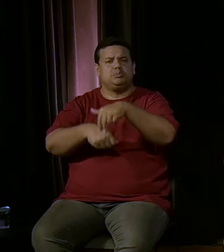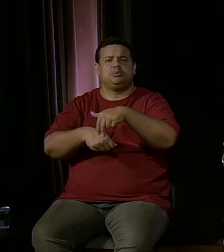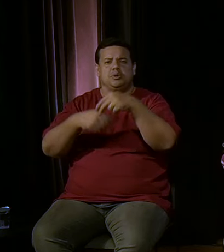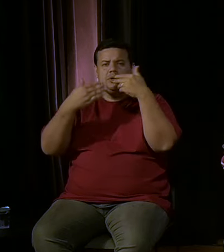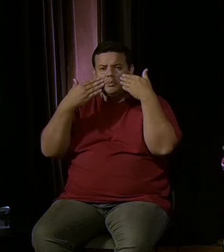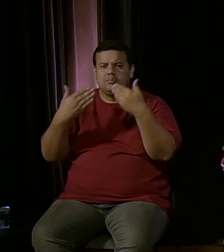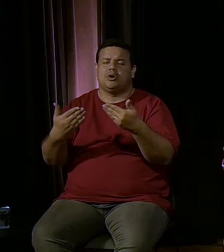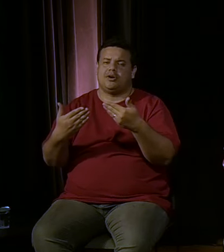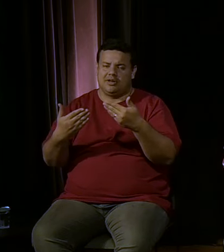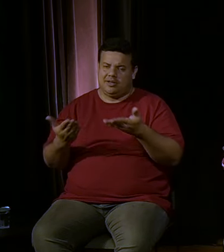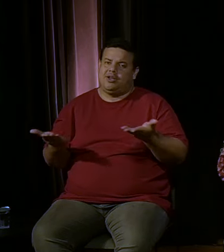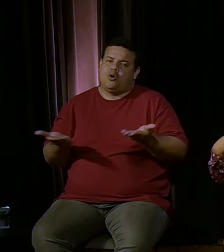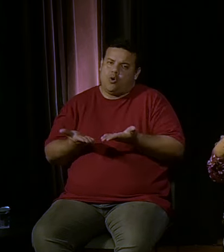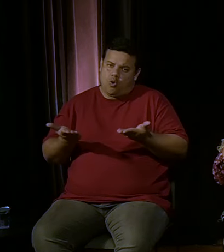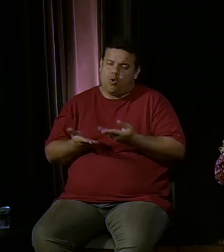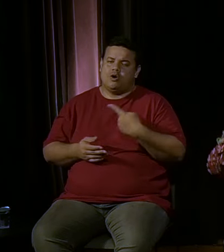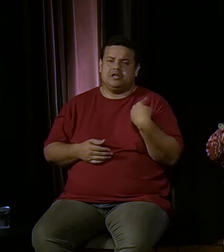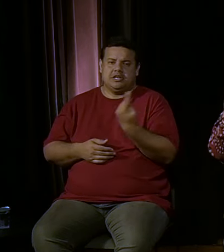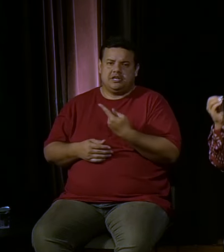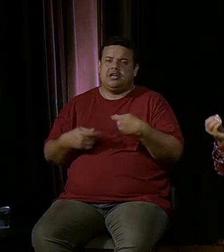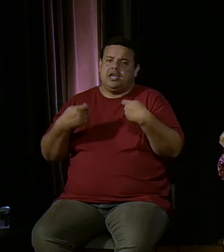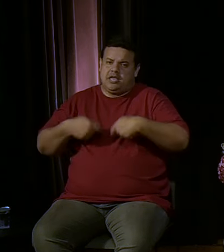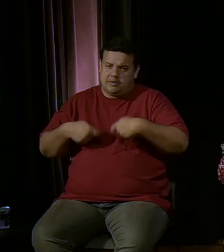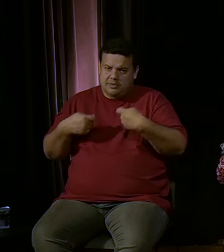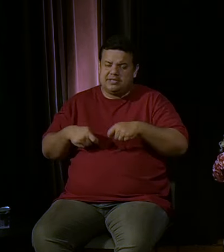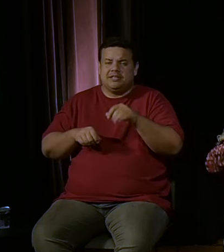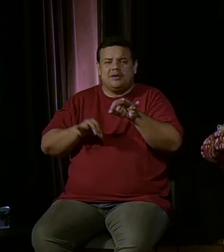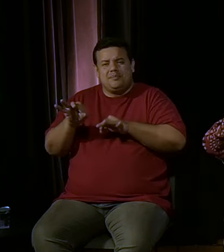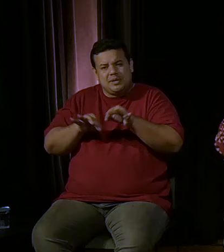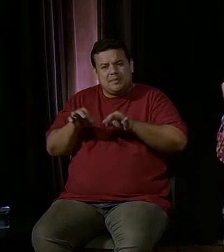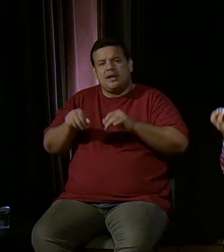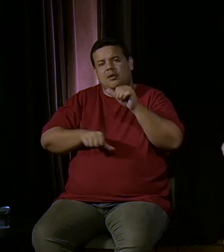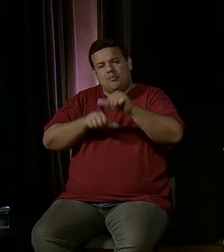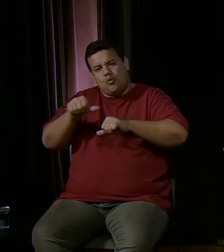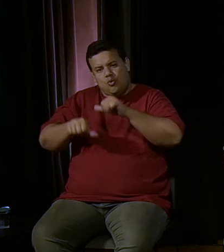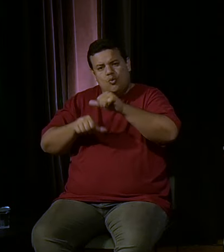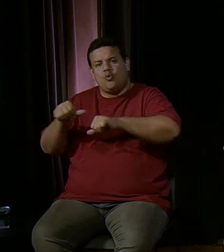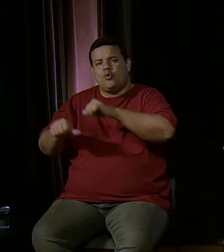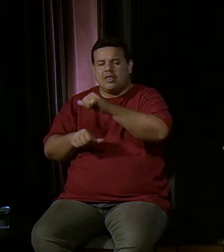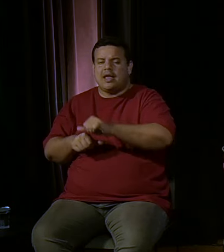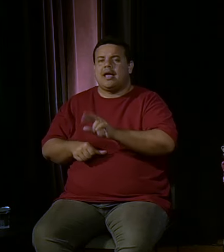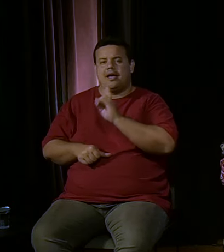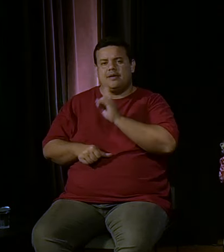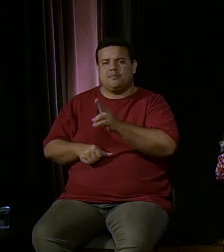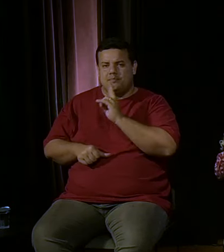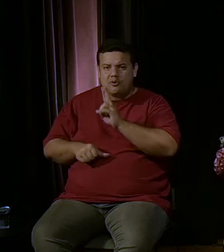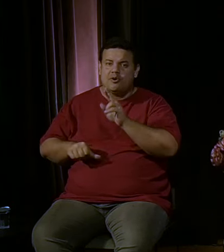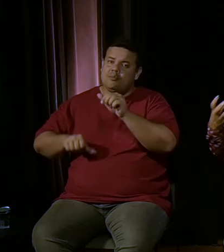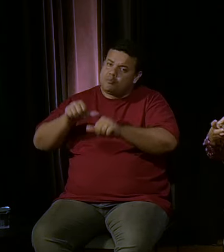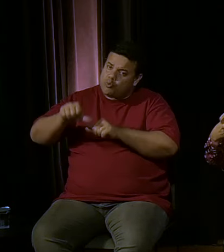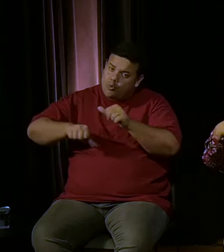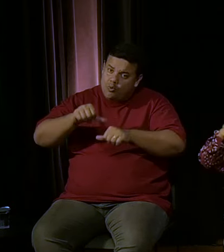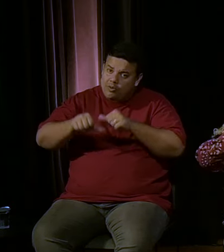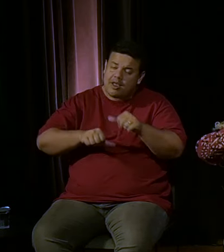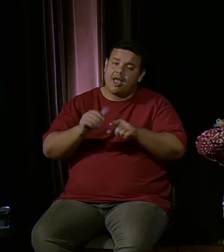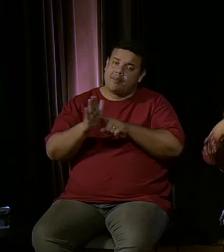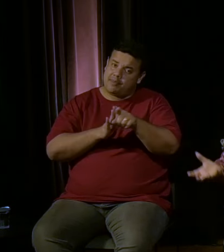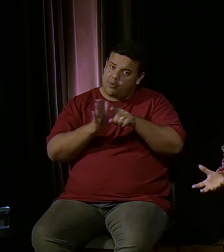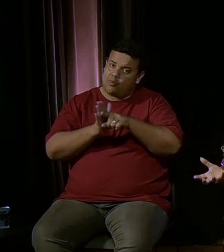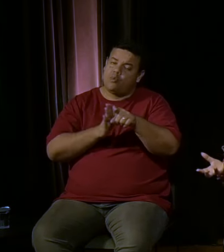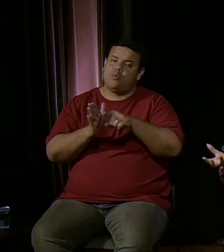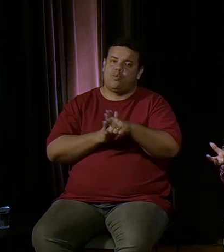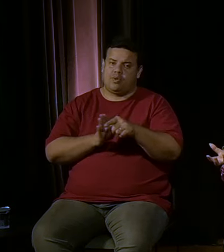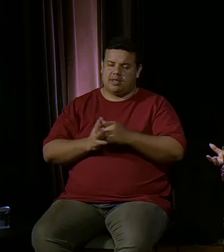Hoje a gente está precisando, digamos assim, reformular as respostas e reformular as perguntas. Então, se hoje,